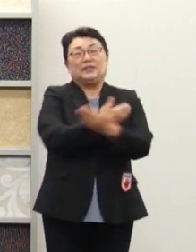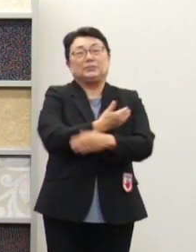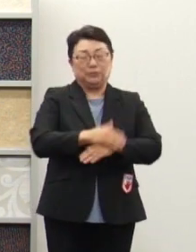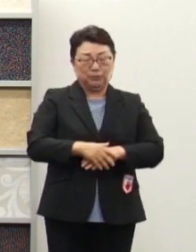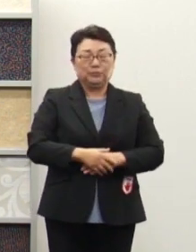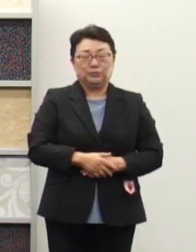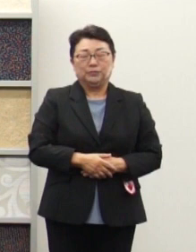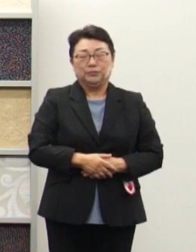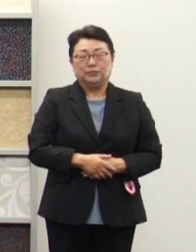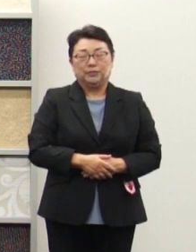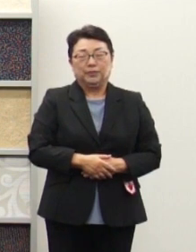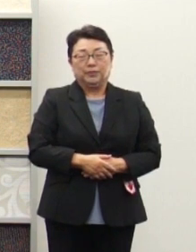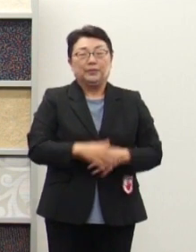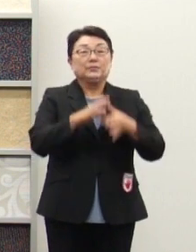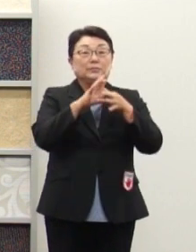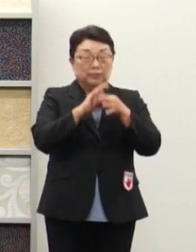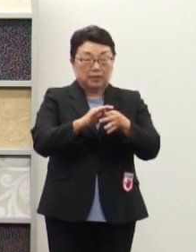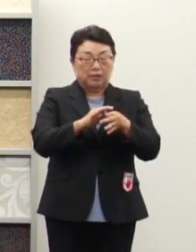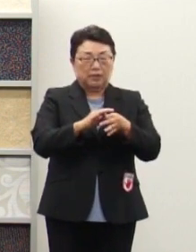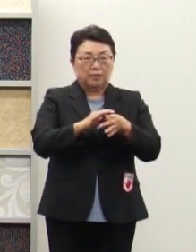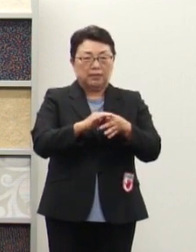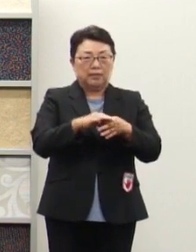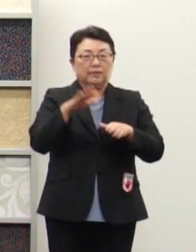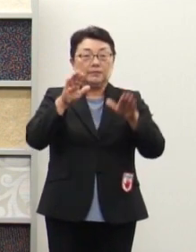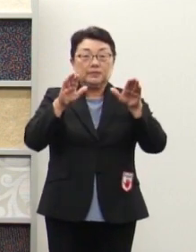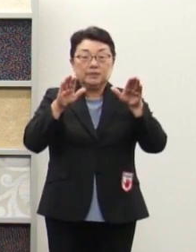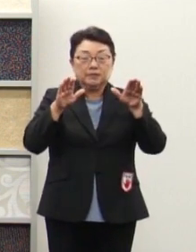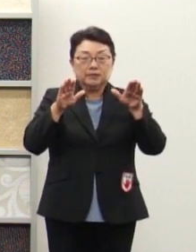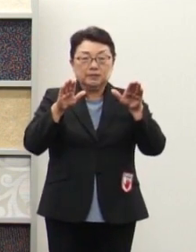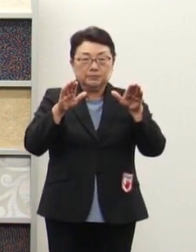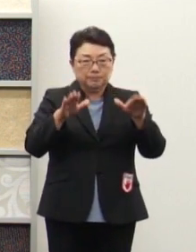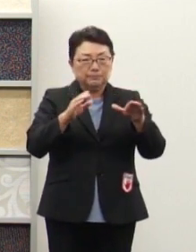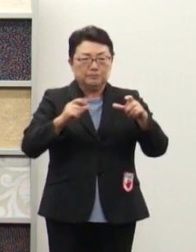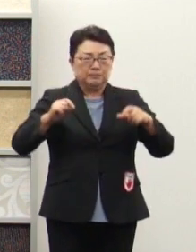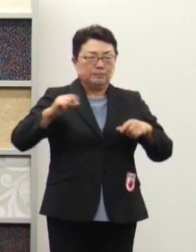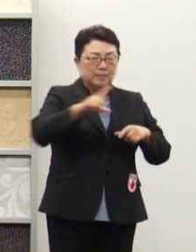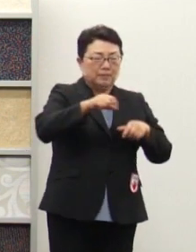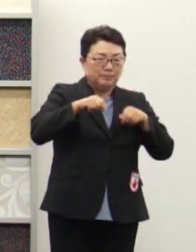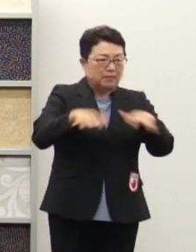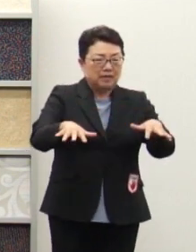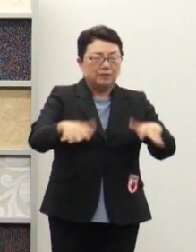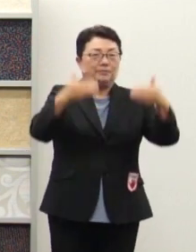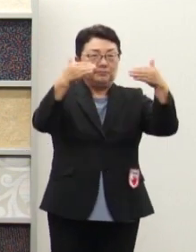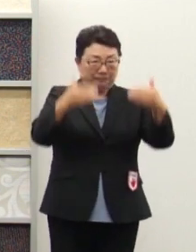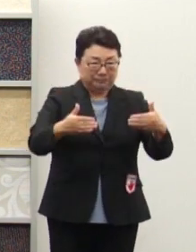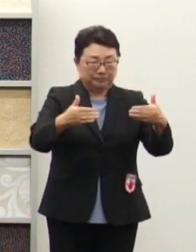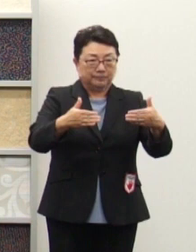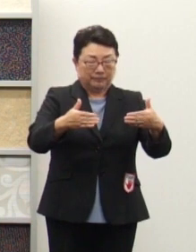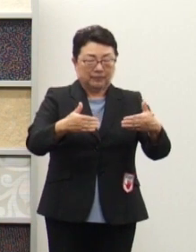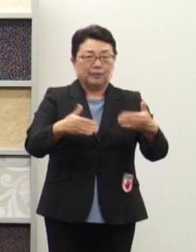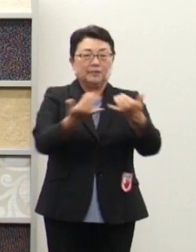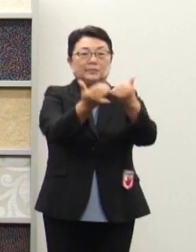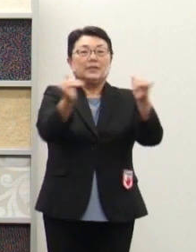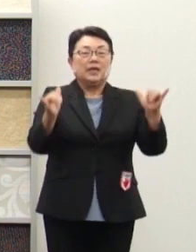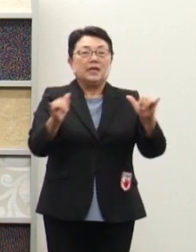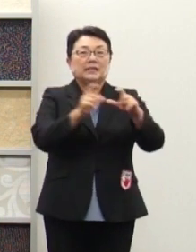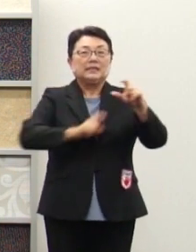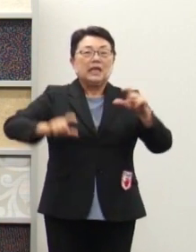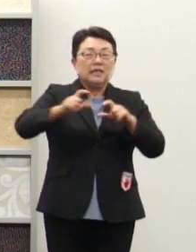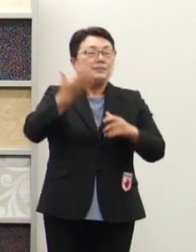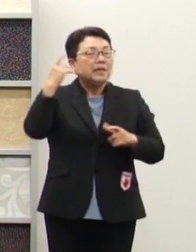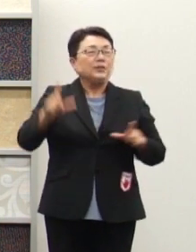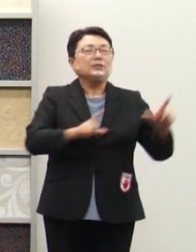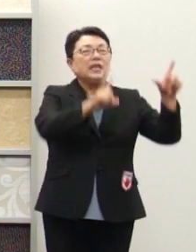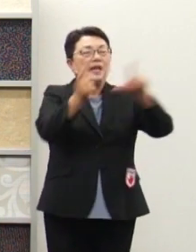。従いまして、このような局面となることを防ぎ、私たちの社会が、さらに、日常を取り戻